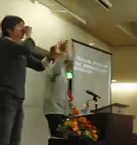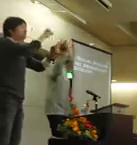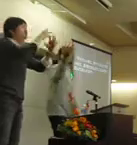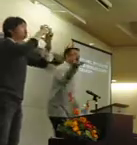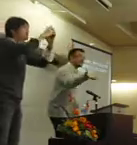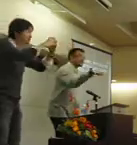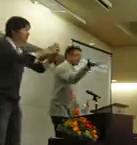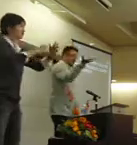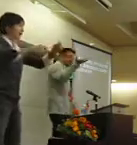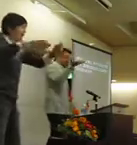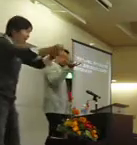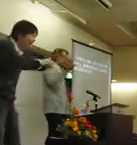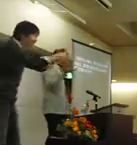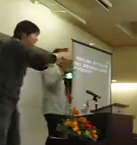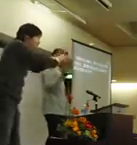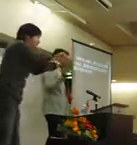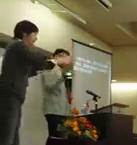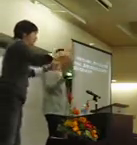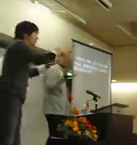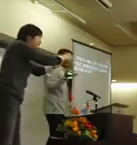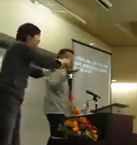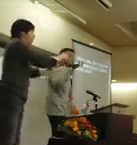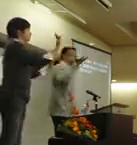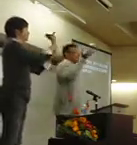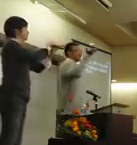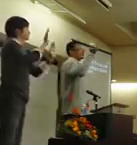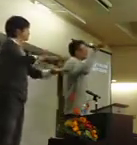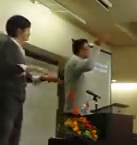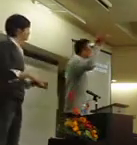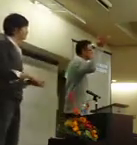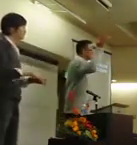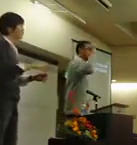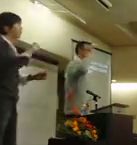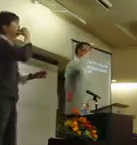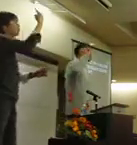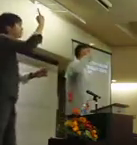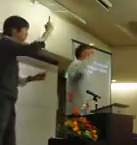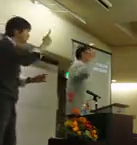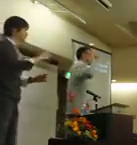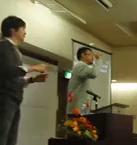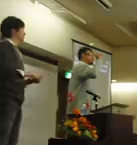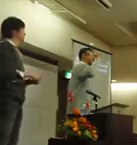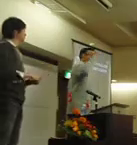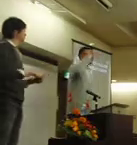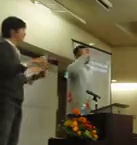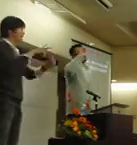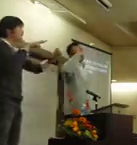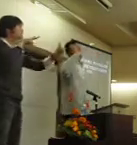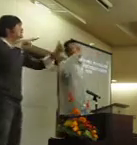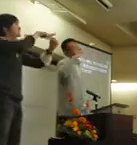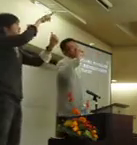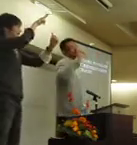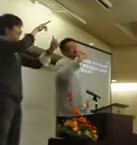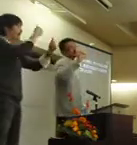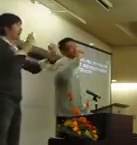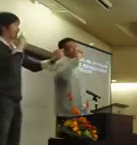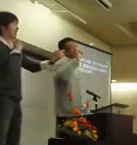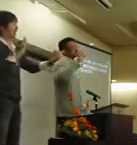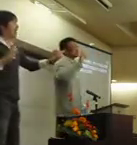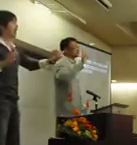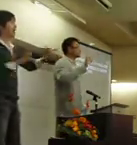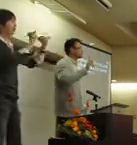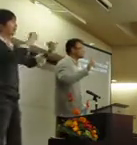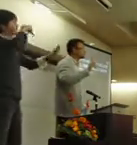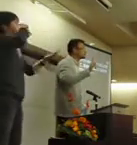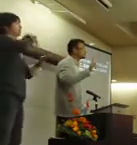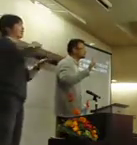、良い束として買い取られた。さあ、じゃあもう一つ、私は一つ死刑へ反対の立